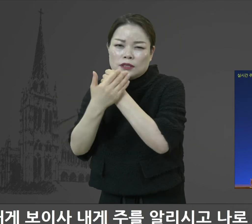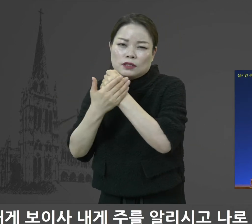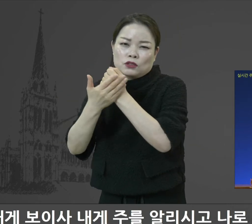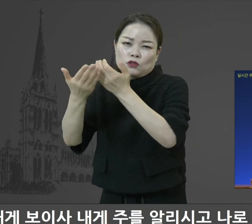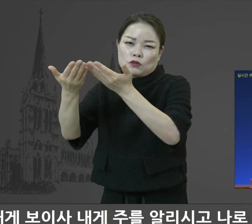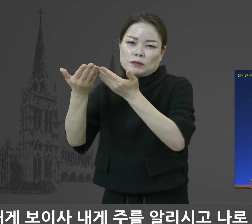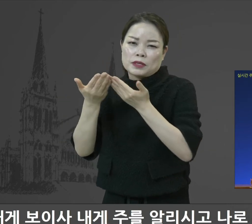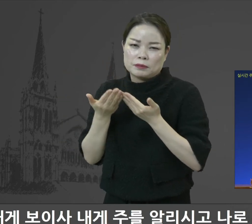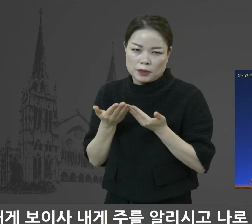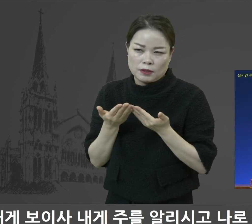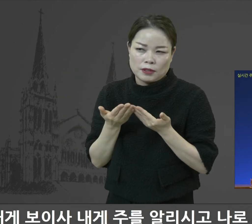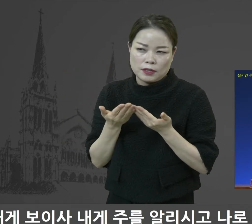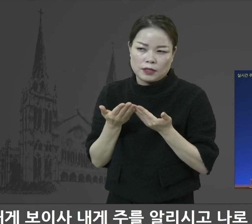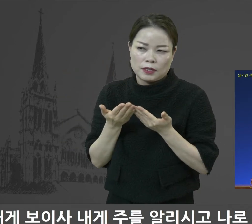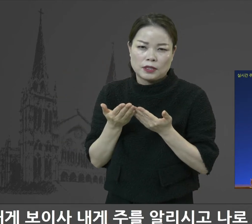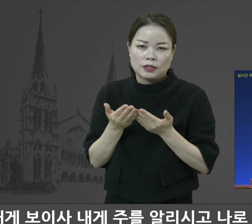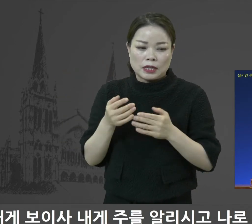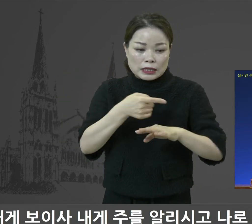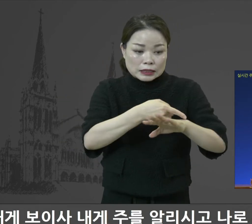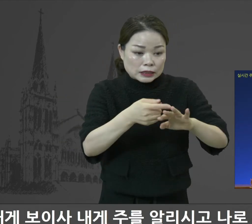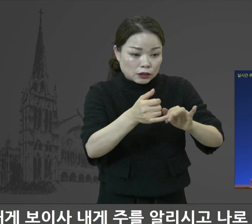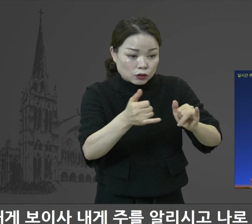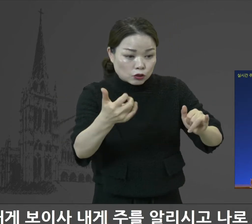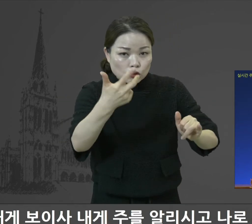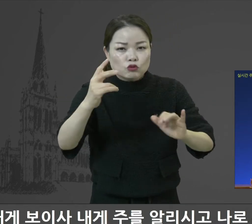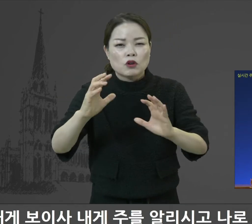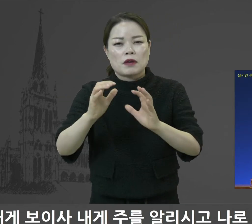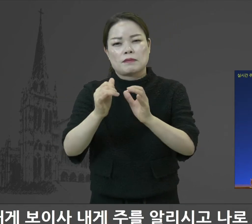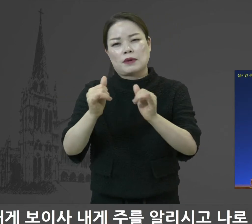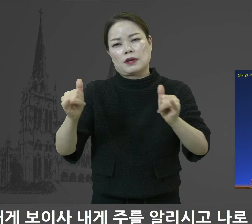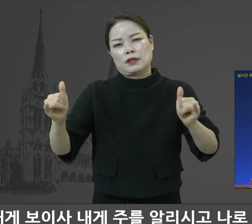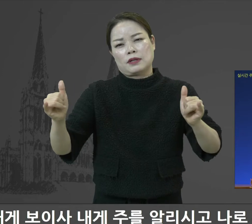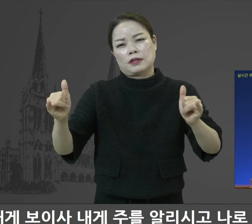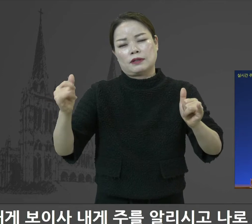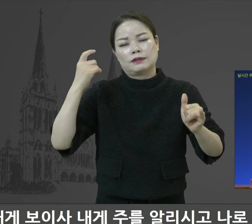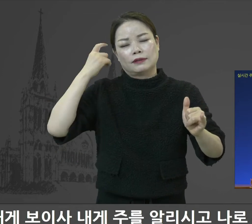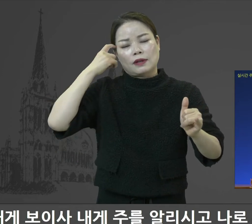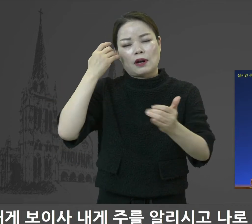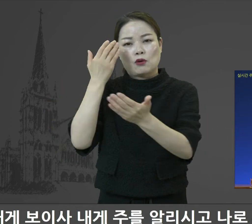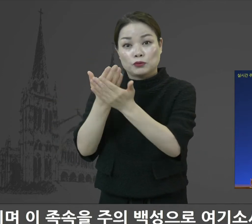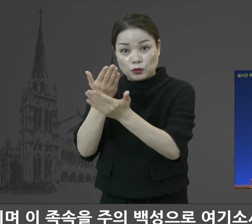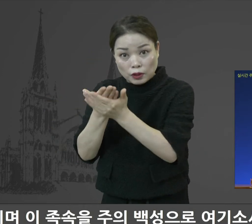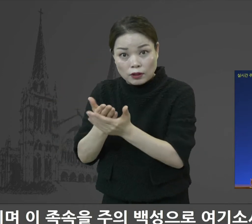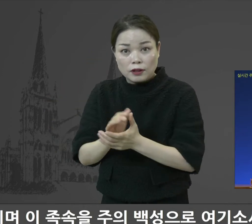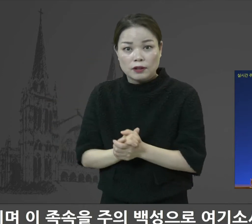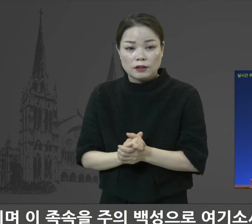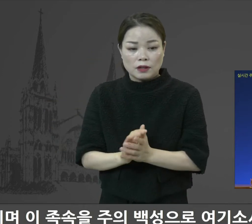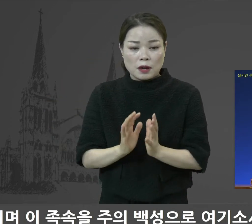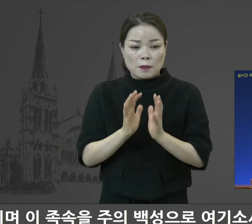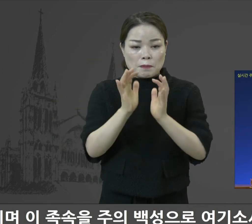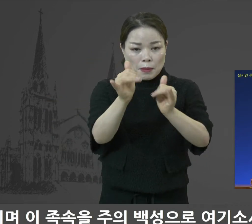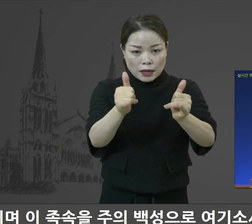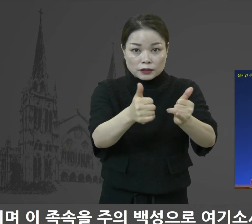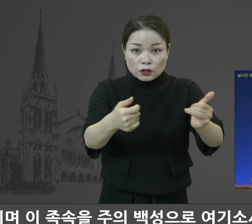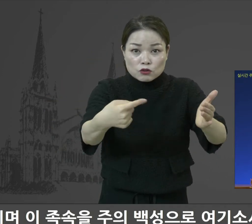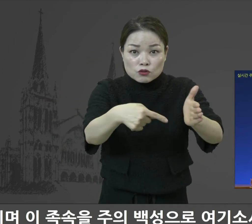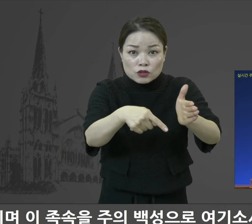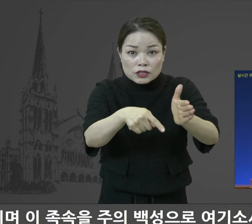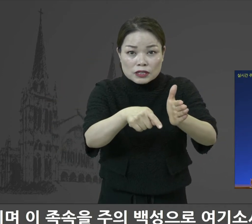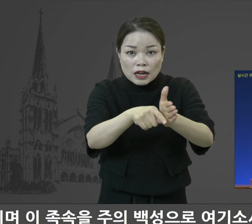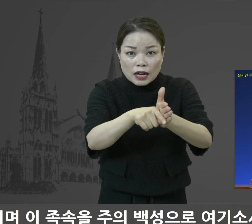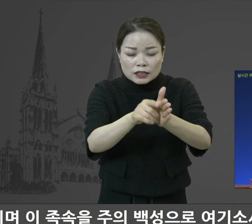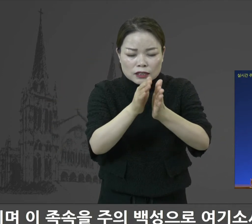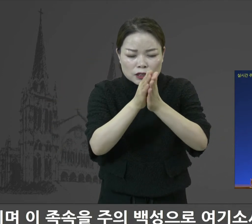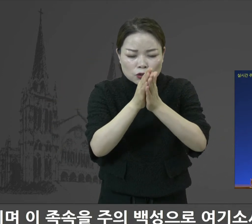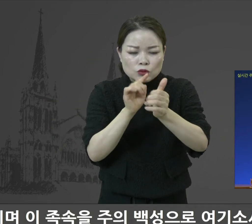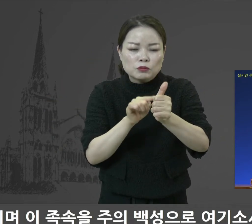입게 하시며 이 족속을 주의 백성으로 여기소서. 백성을 위한 기도를 모세는